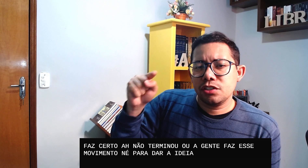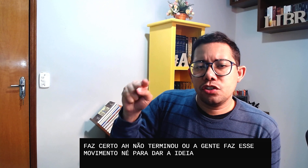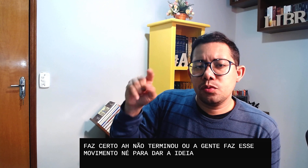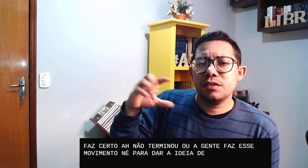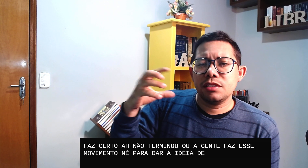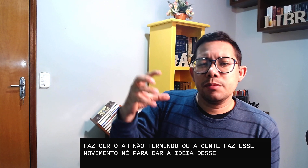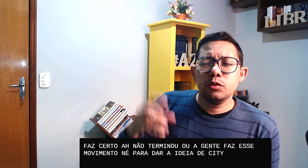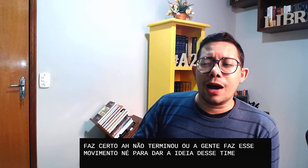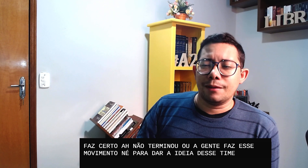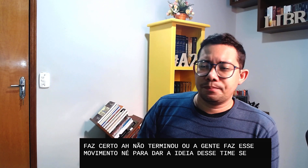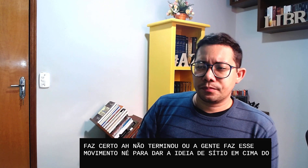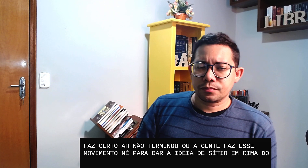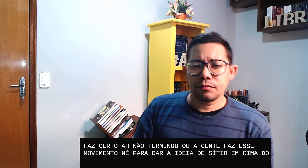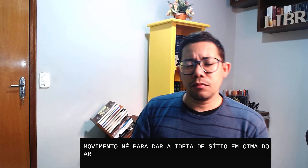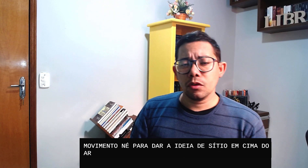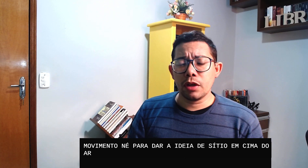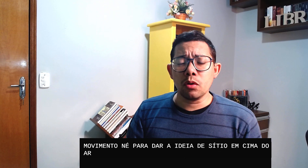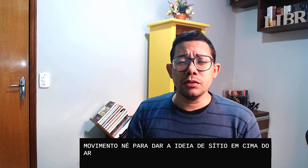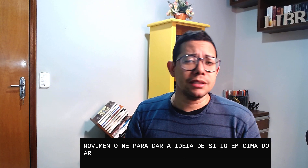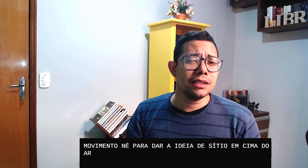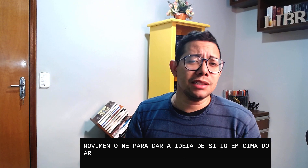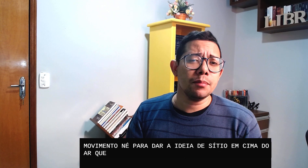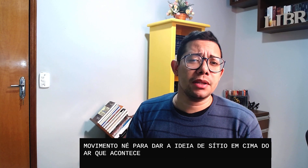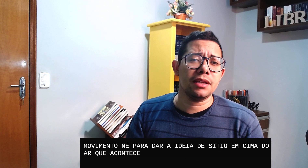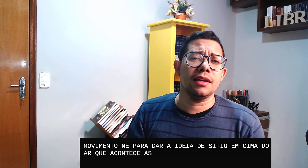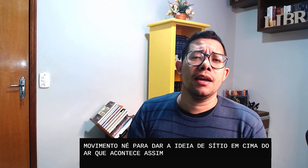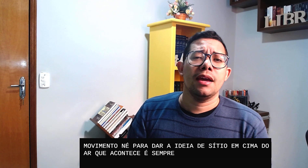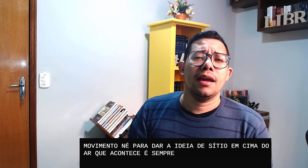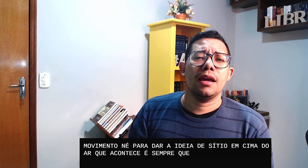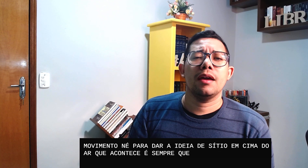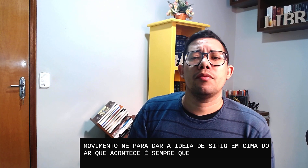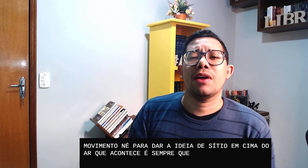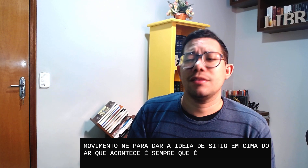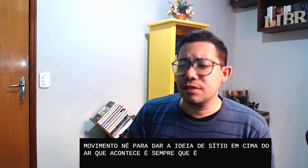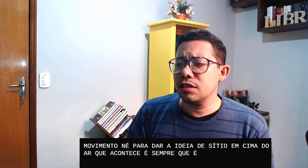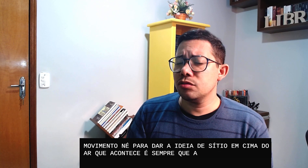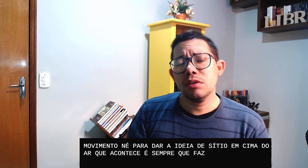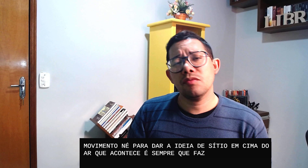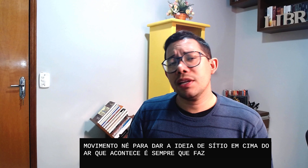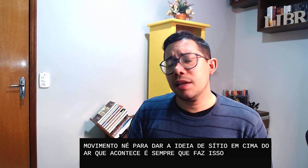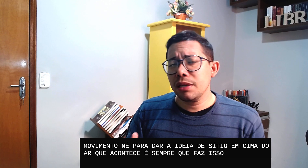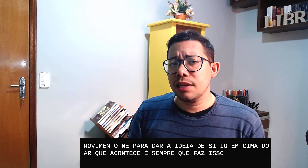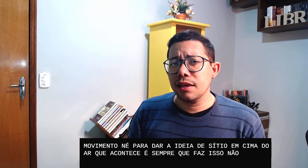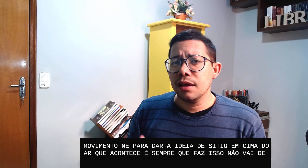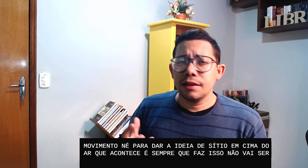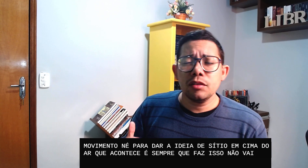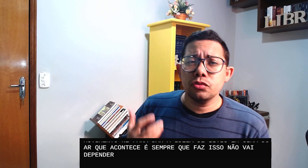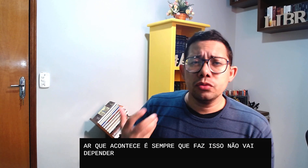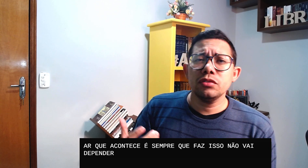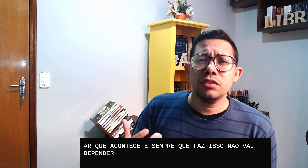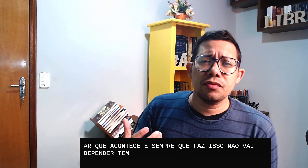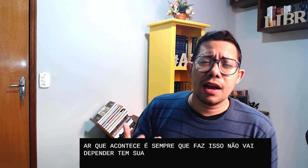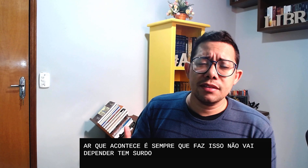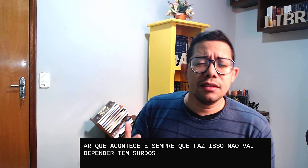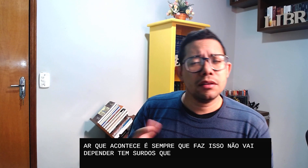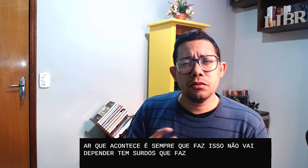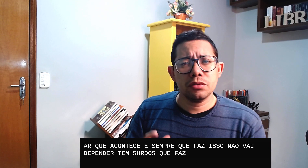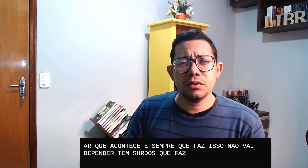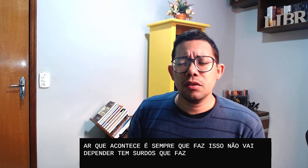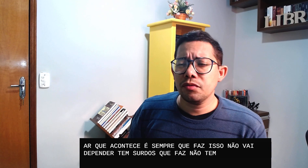tio em cima do A. O que acontece? É sempre que faz isso? Não, vai depender. Tem surdos que fazem, tem surdos que não